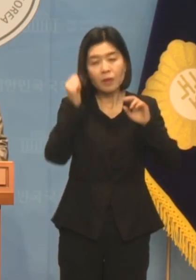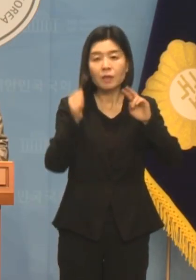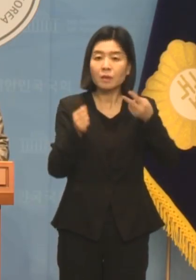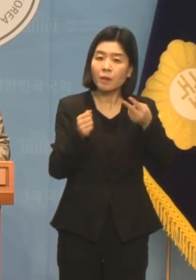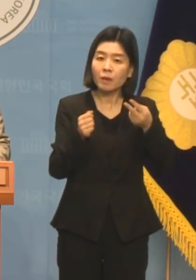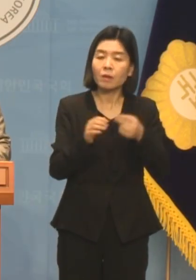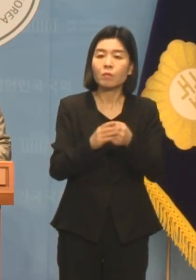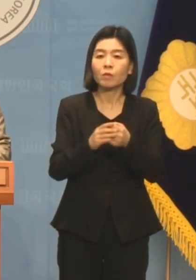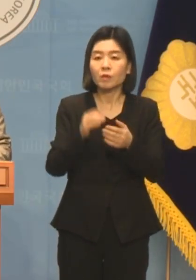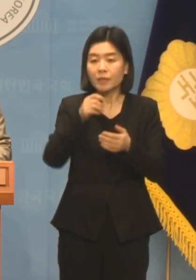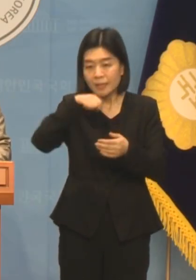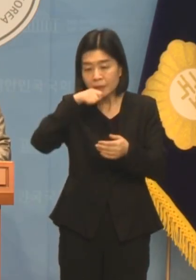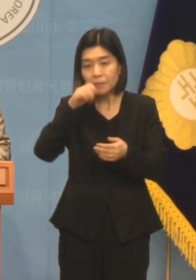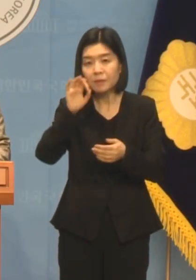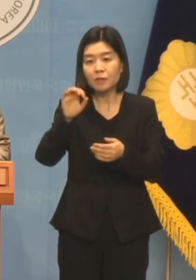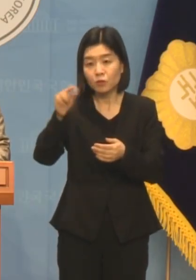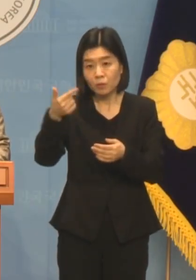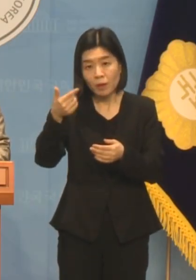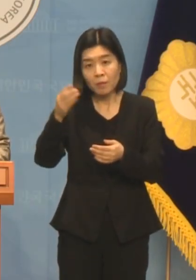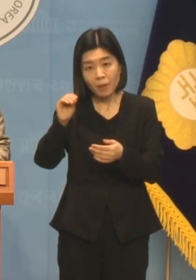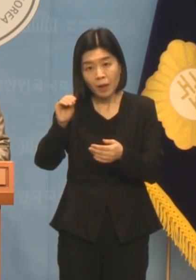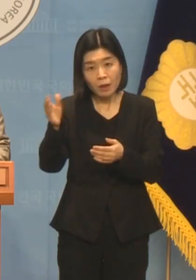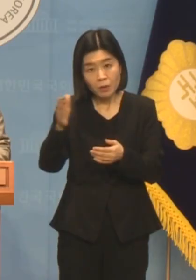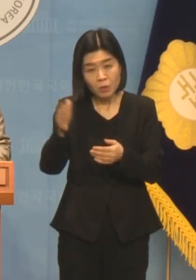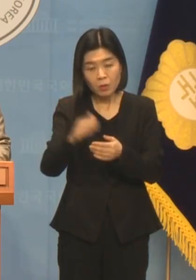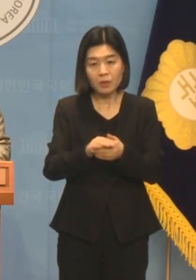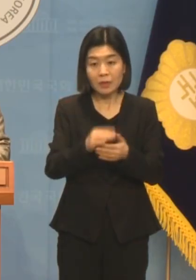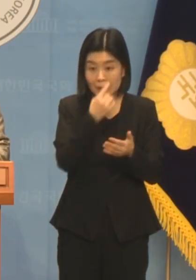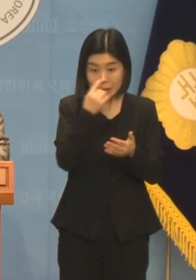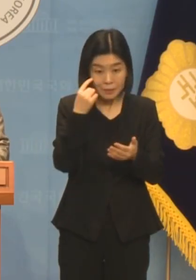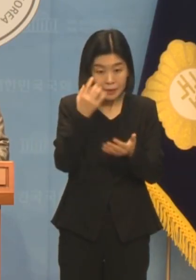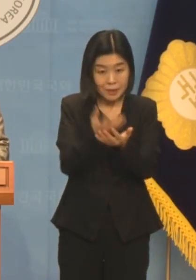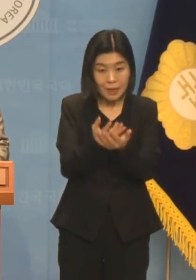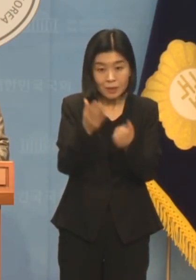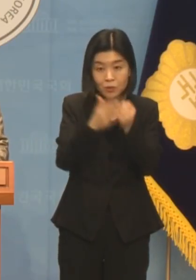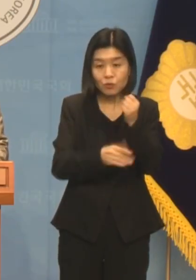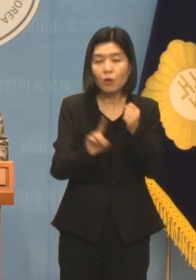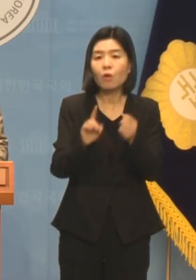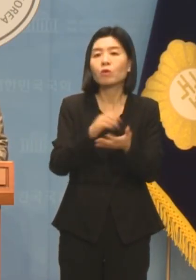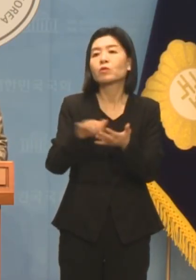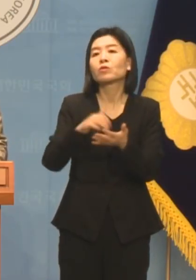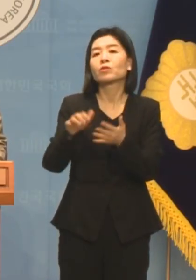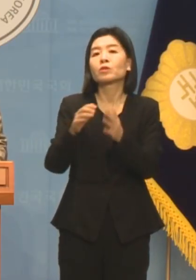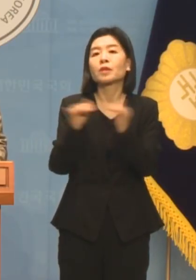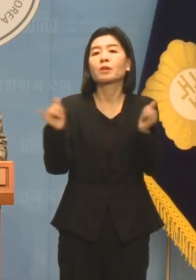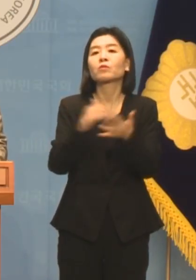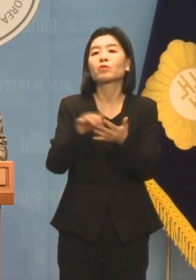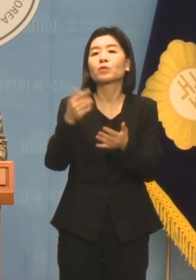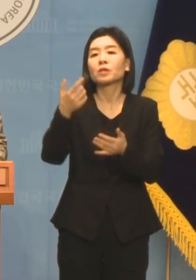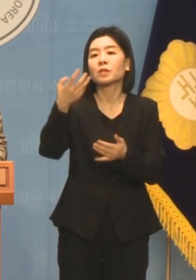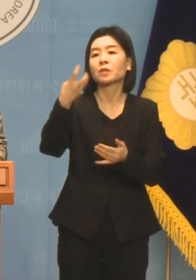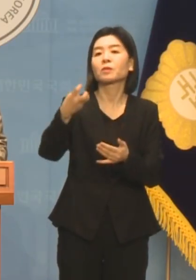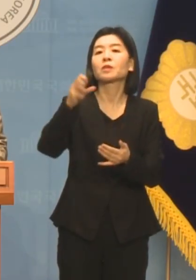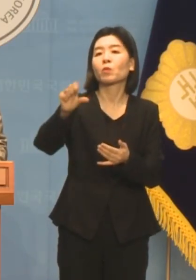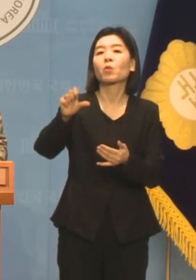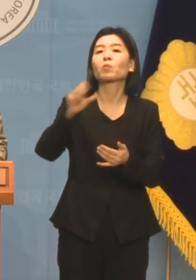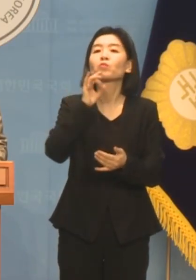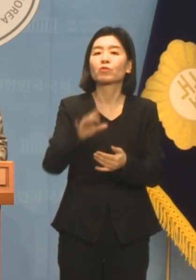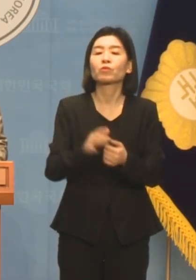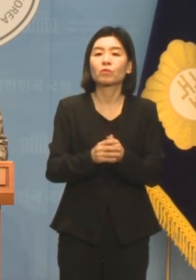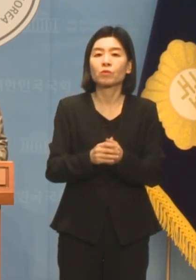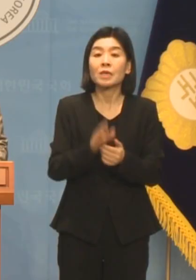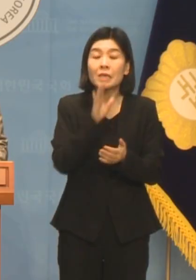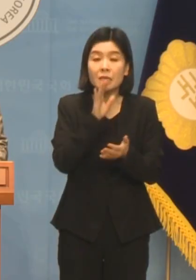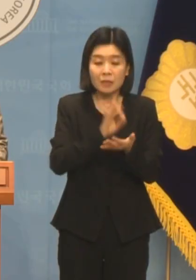있었습니다만 증빙사진의 참석 인원은 고작 35명뿐이었습니다. 하지만 실제 지출